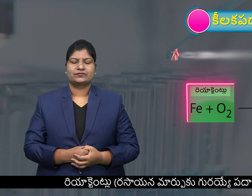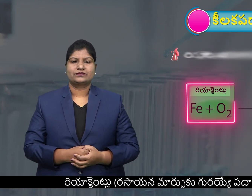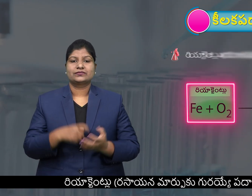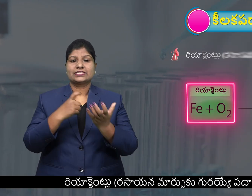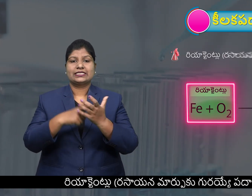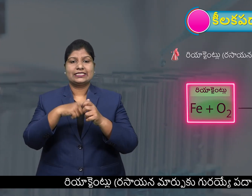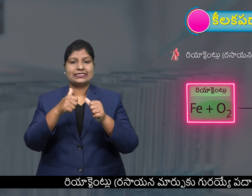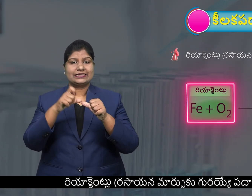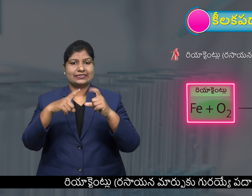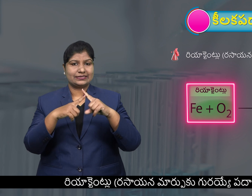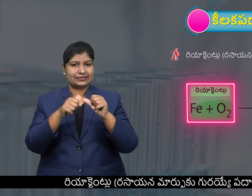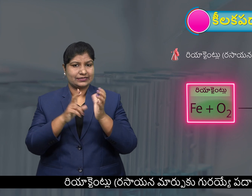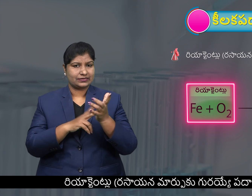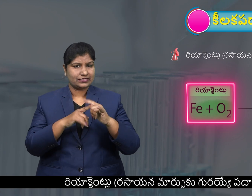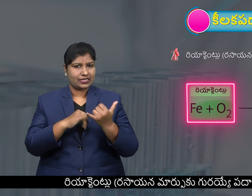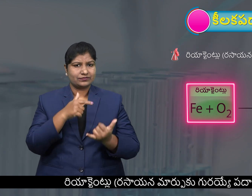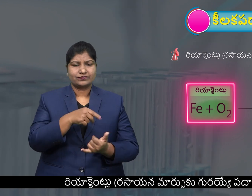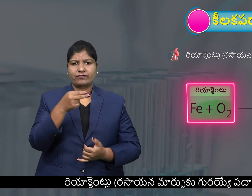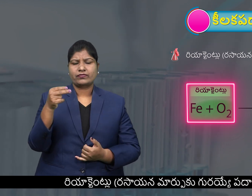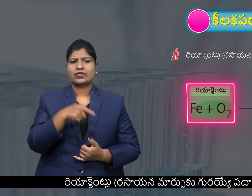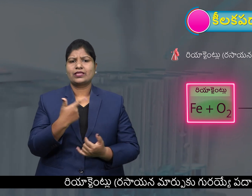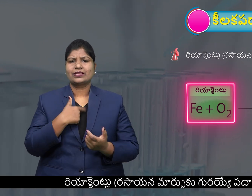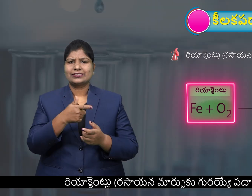రియాక్టెంట్లు, రసాయన మార్పుకు గురయ్యే పదార్థం.